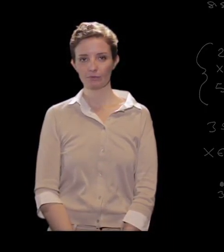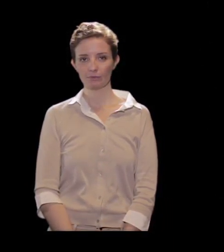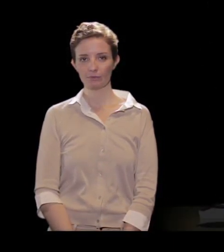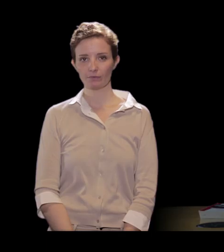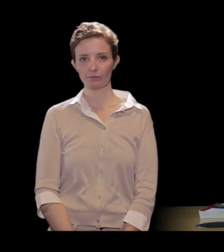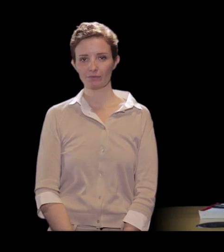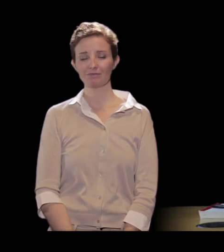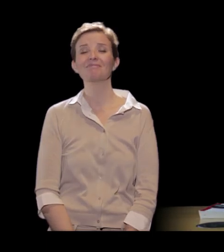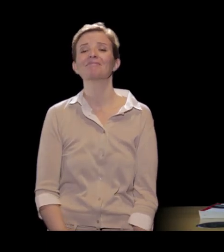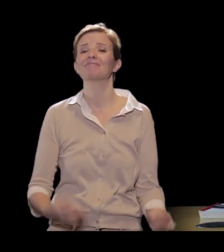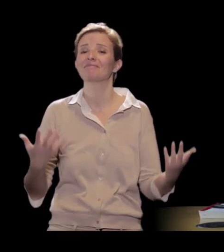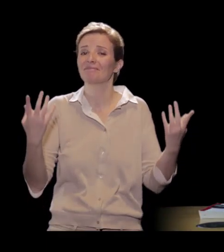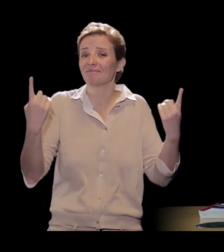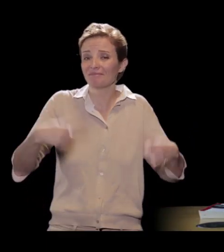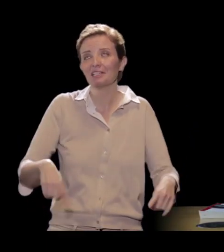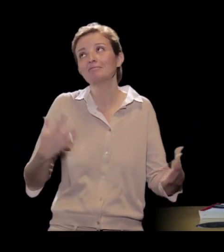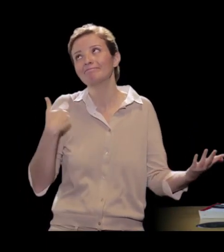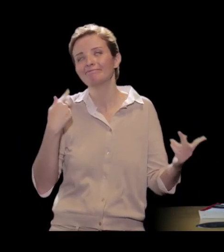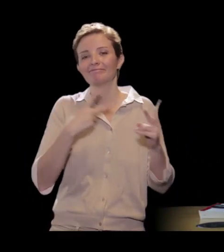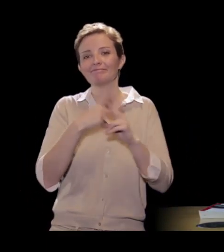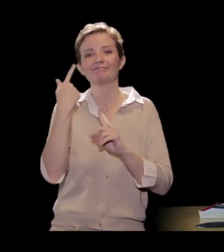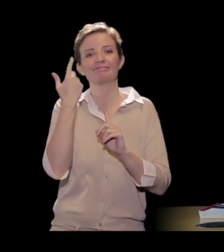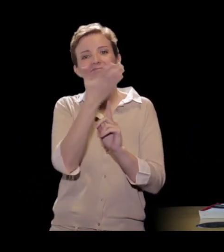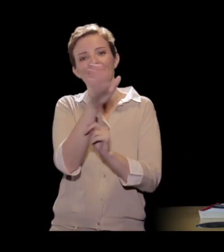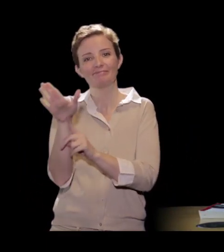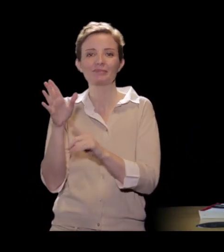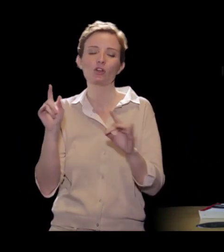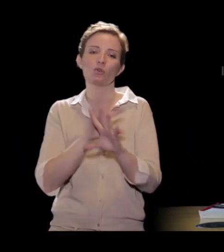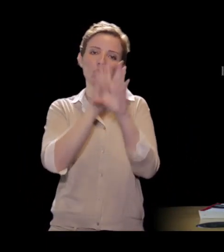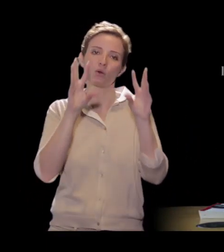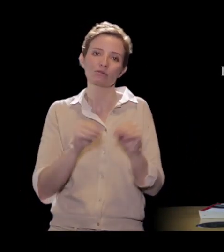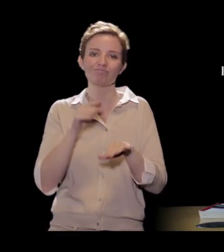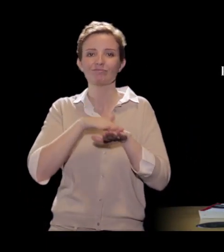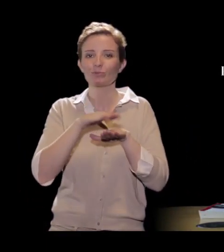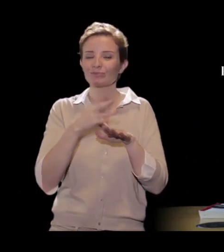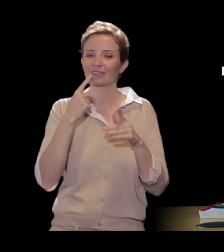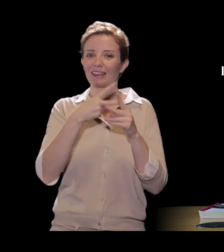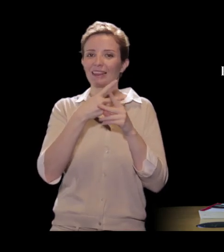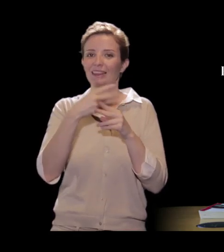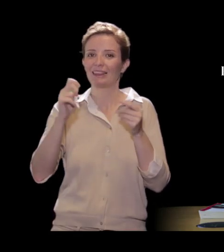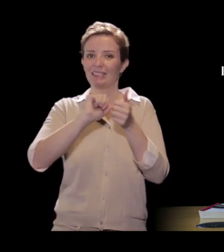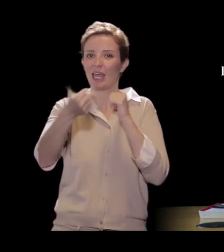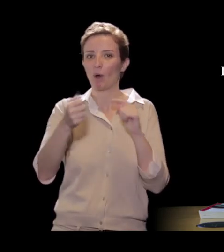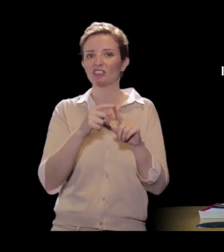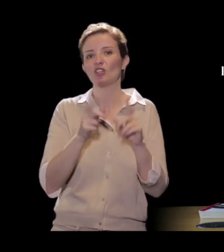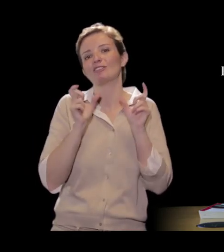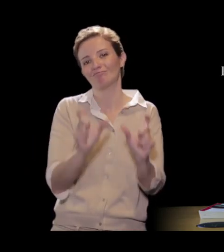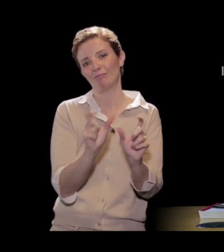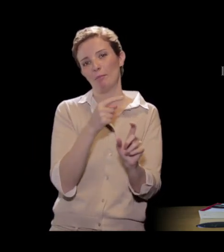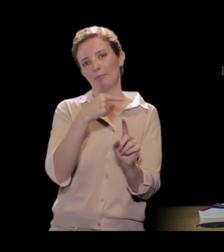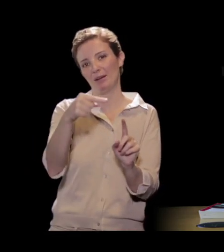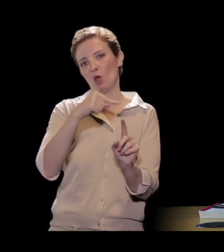con questo abbiamo cercato di presentarvi un po tutte quelle che sono le applicazioni delle disequazioni con riferimento a quelle di primo grado